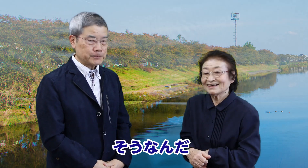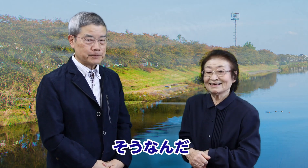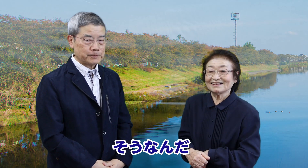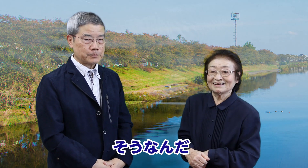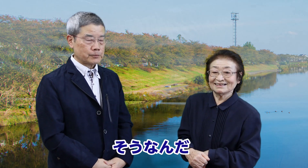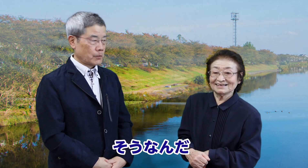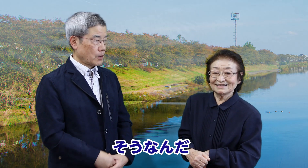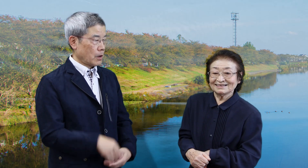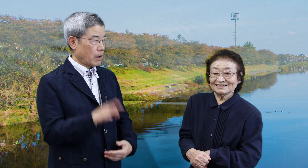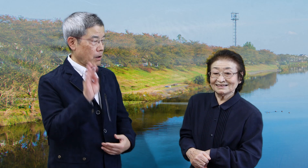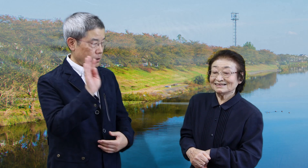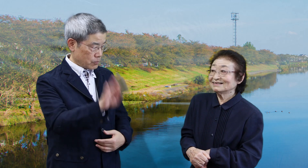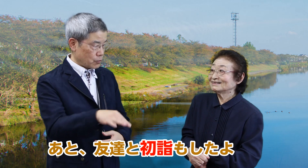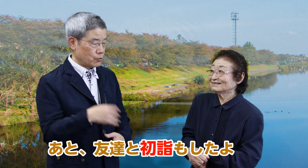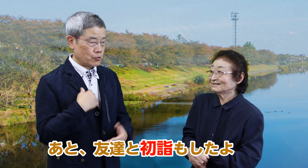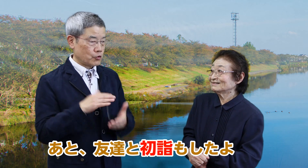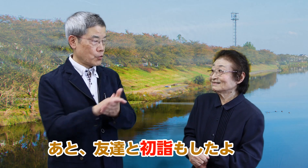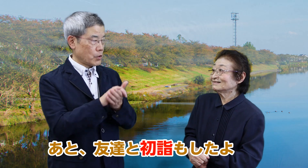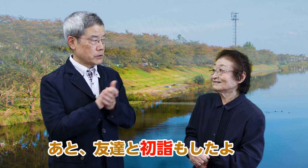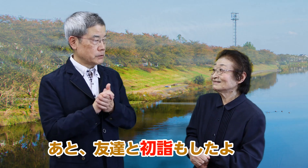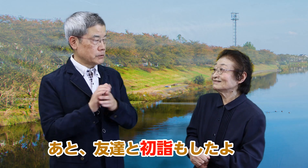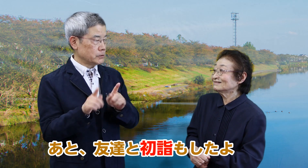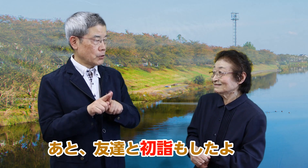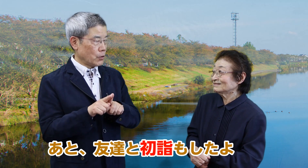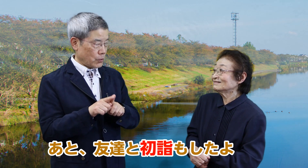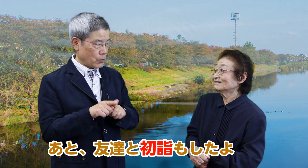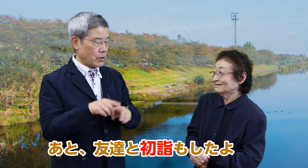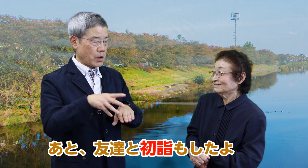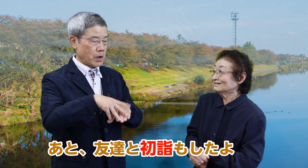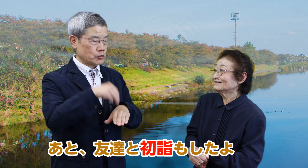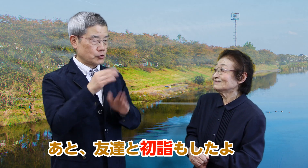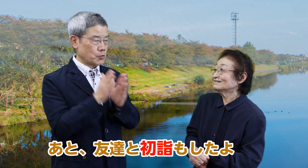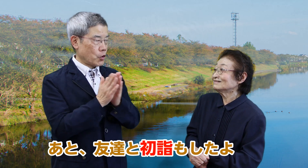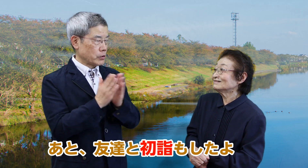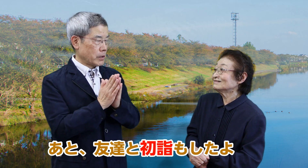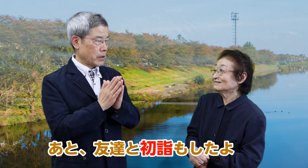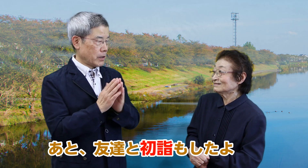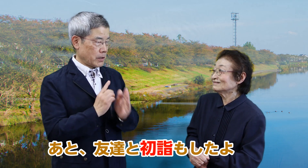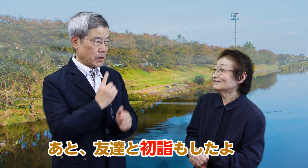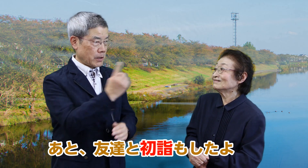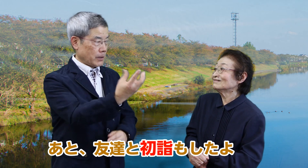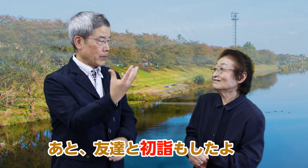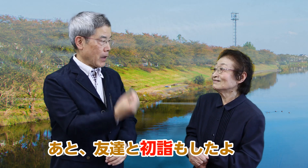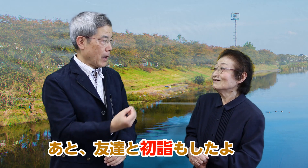だ。 あと友達と初詣もしたよ。